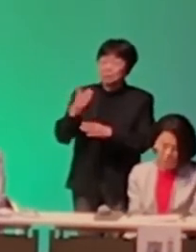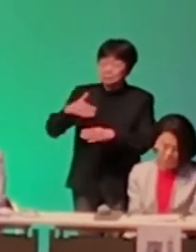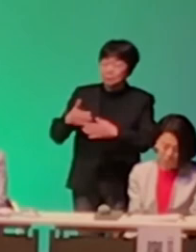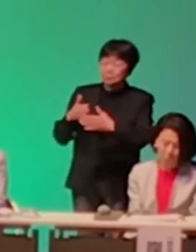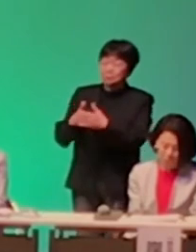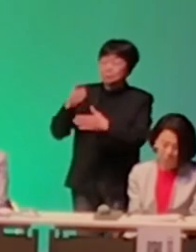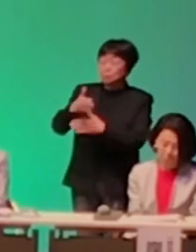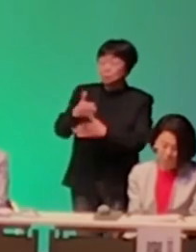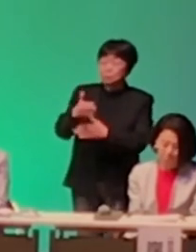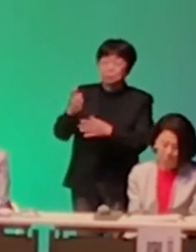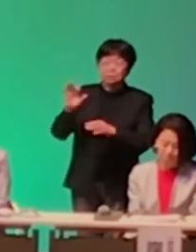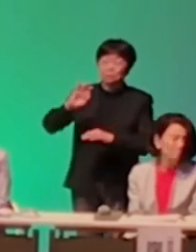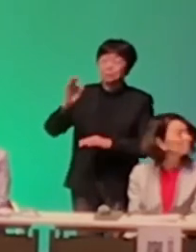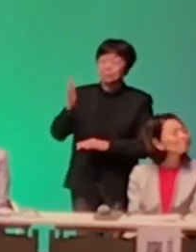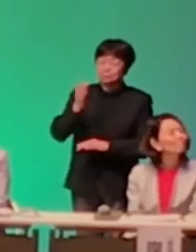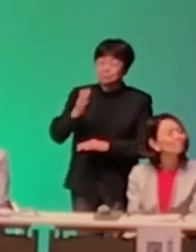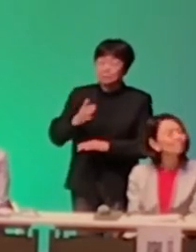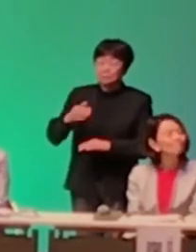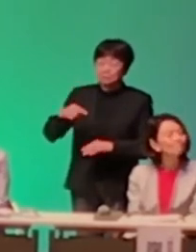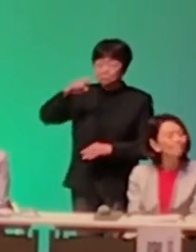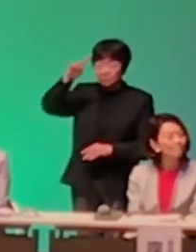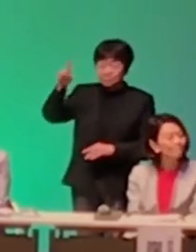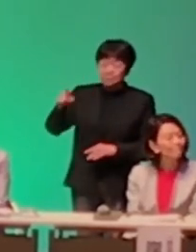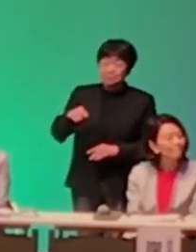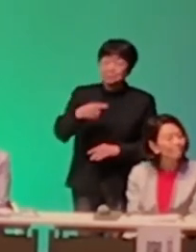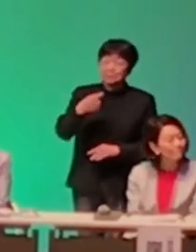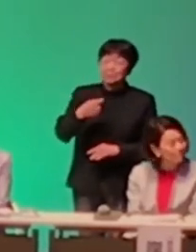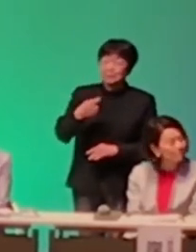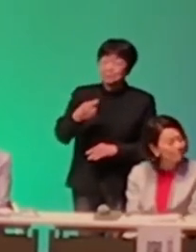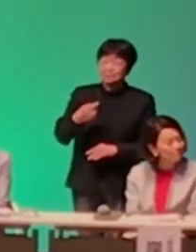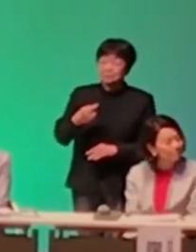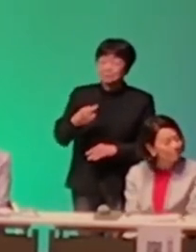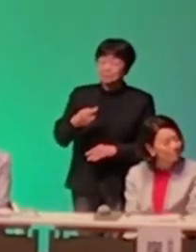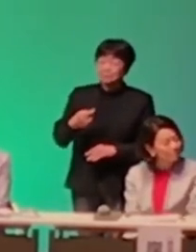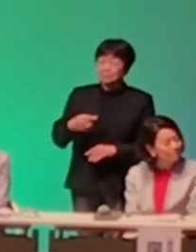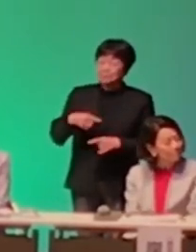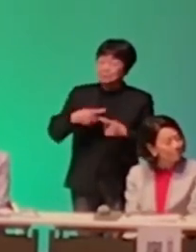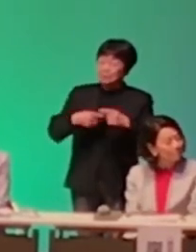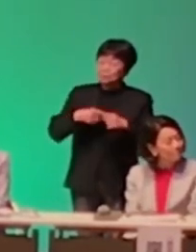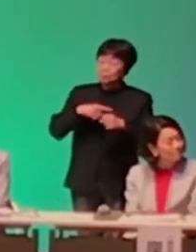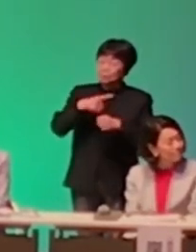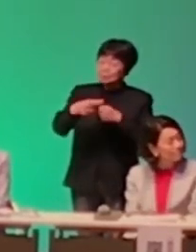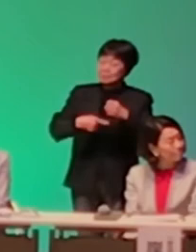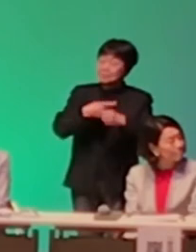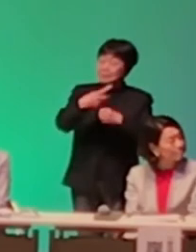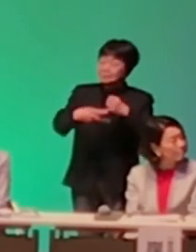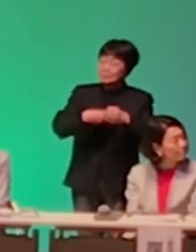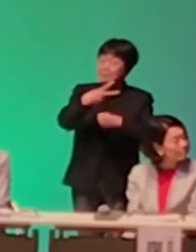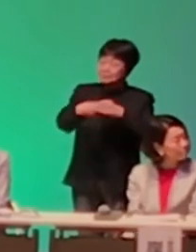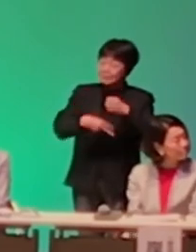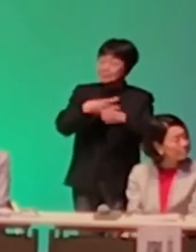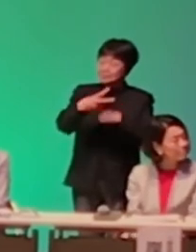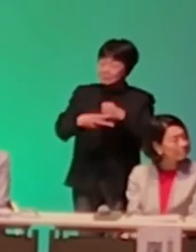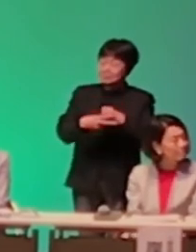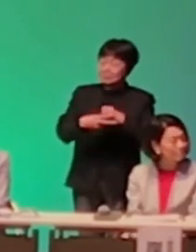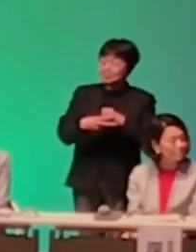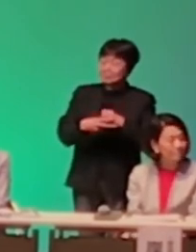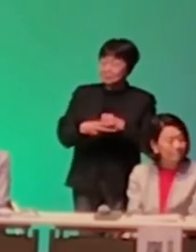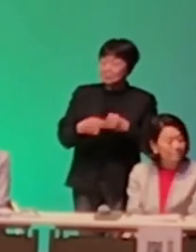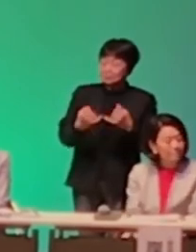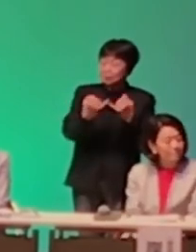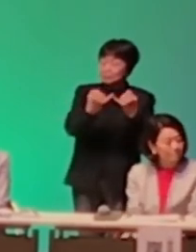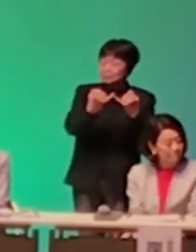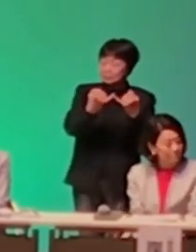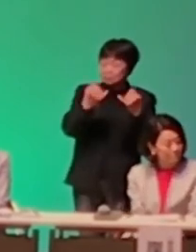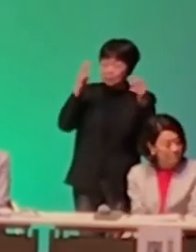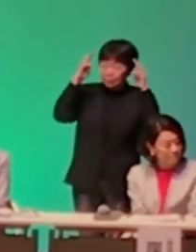とかいうことではなくって、なんとなく時が経つ中でそうなっていったかなっていうのがあります。あと社会的にその女性である珍